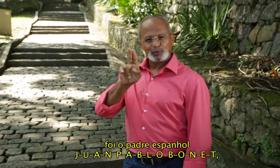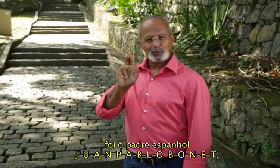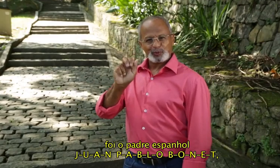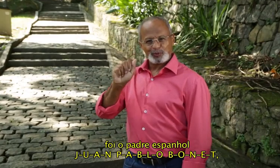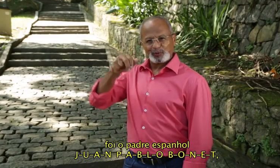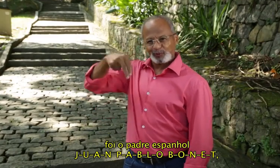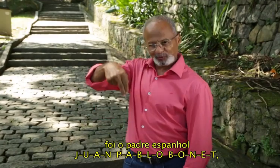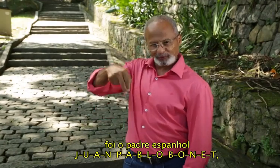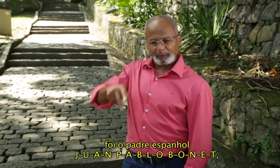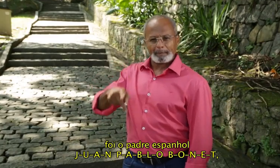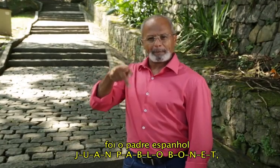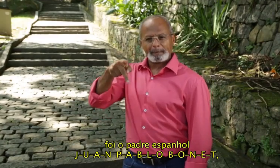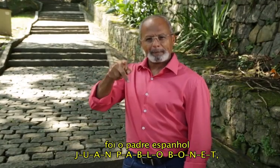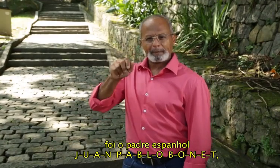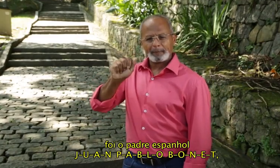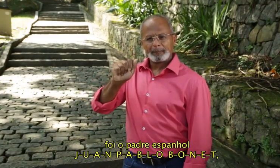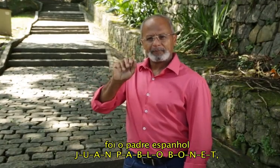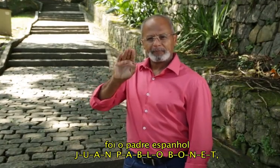Juan Pablo Bonet.